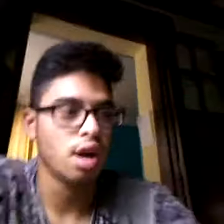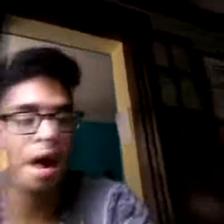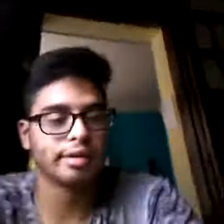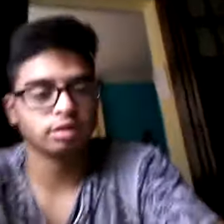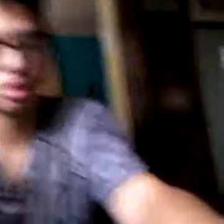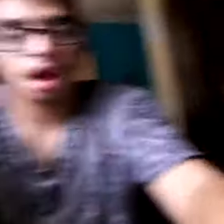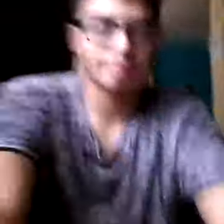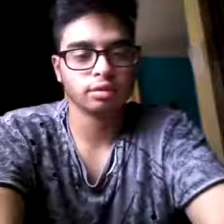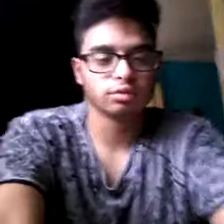México.